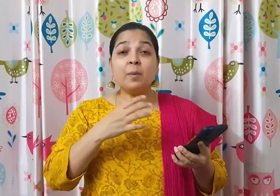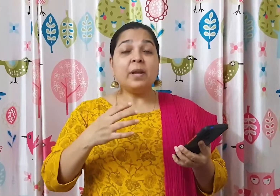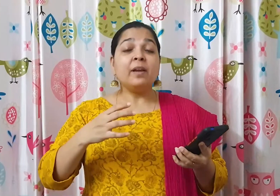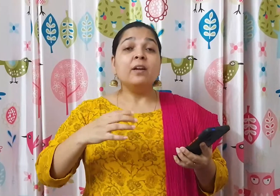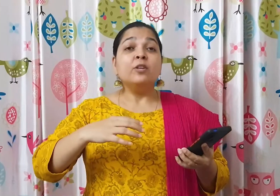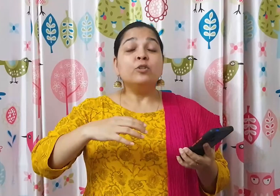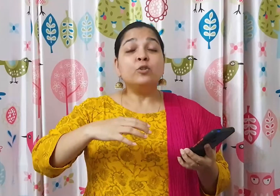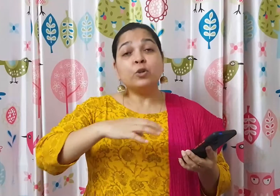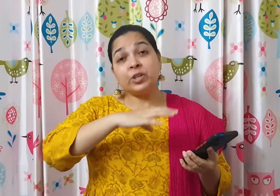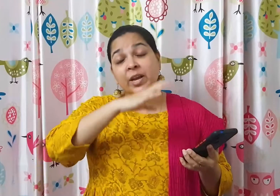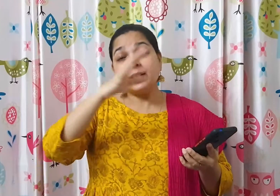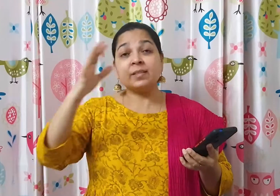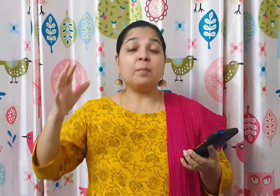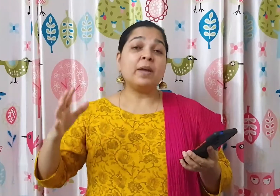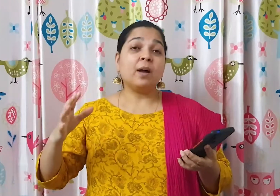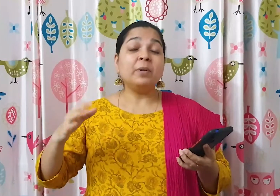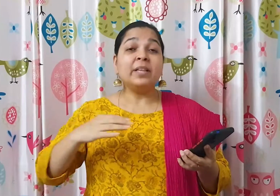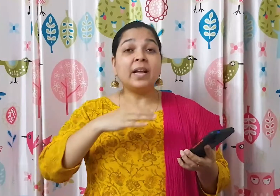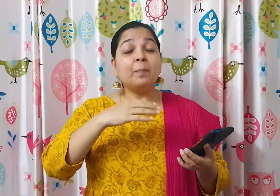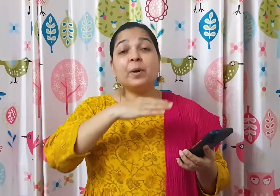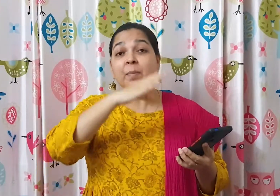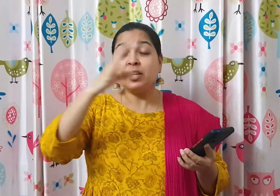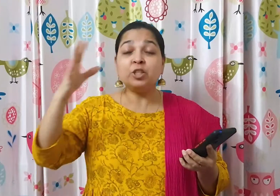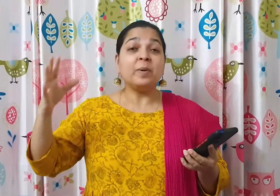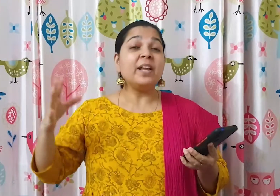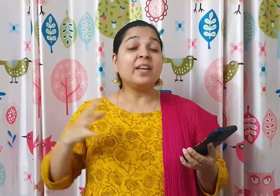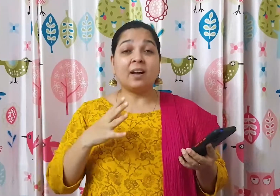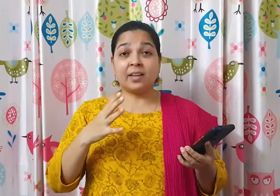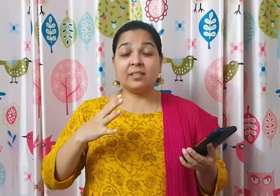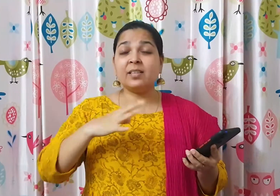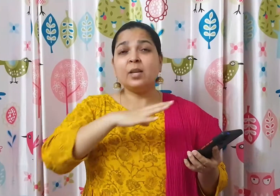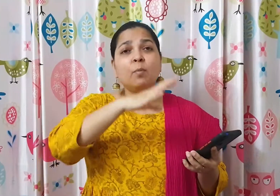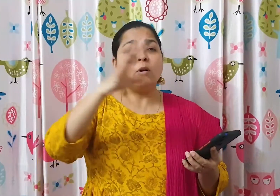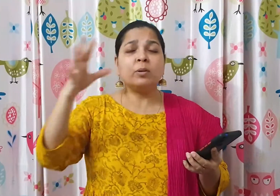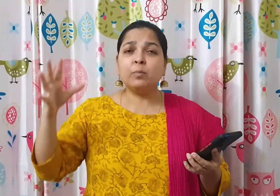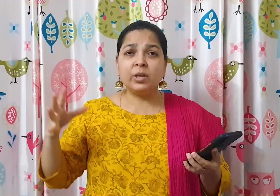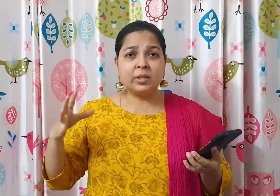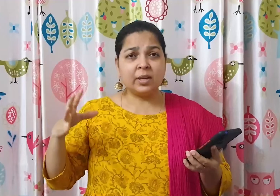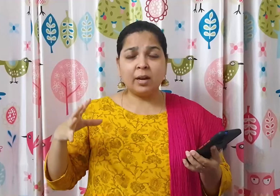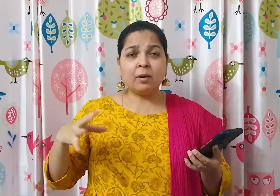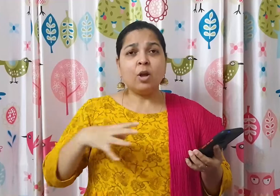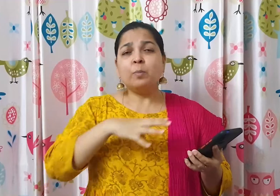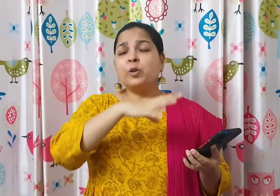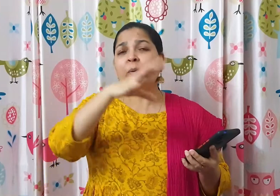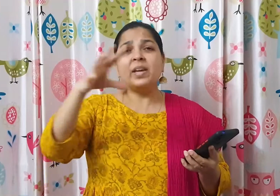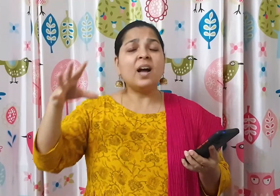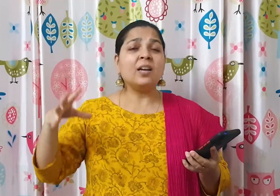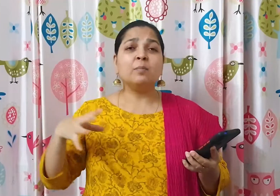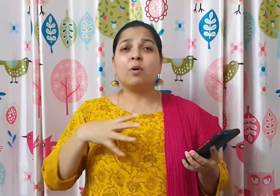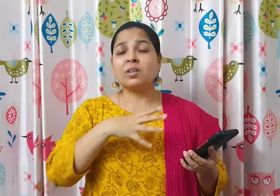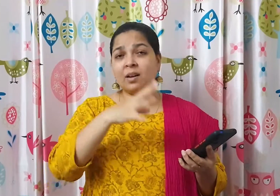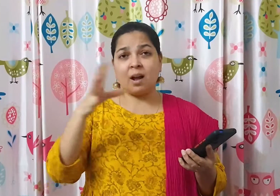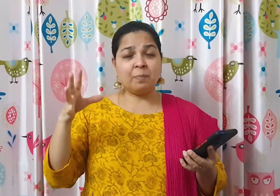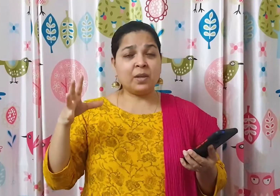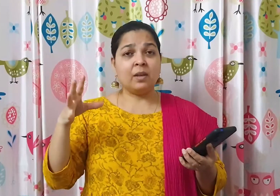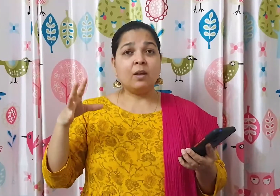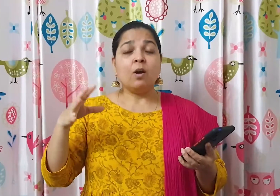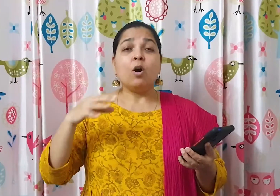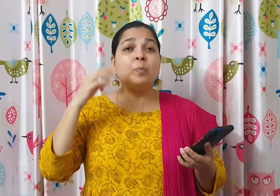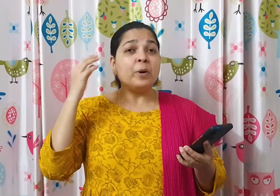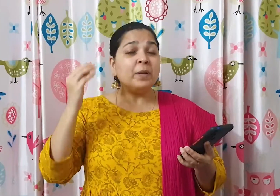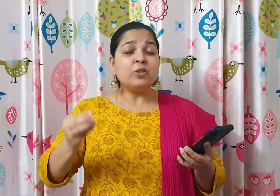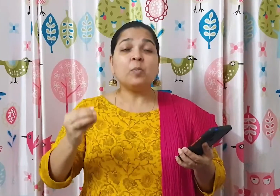কল্পনা শক্তিৰে চিত্ৰ বা ছবি অংকন কৰিবলৈ আৰম্ভ কৰি দিয়ক। ভাবক, চাওক, চিন্তা কৰক যে আপুনি কি